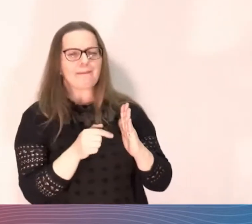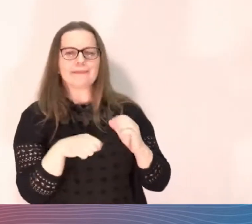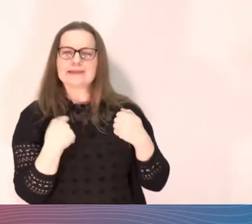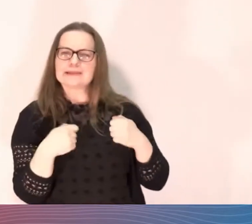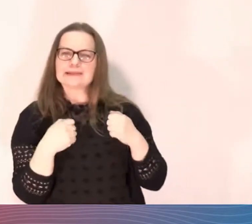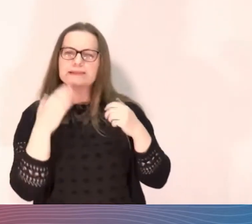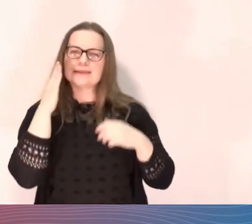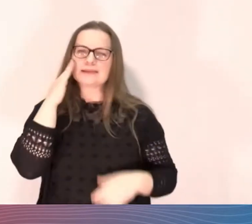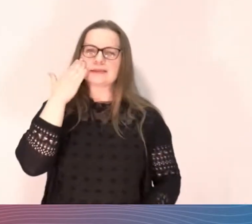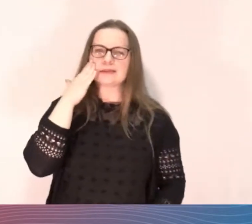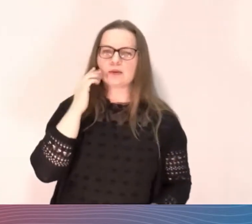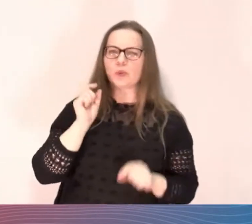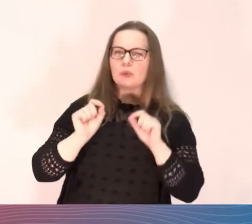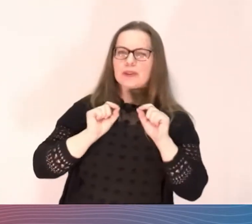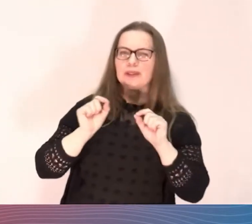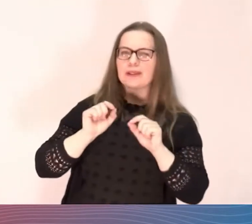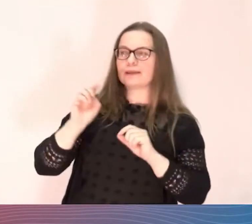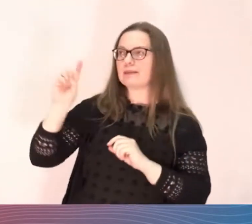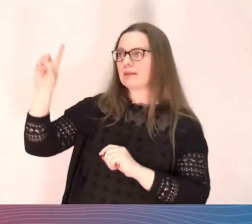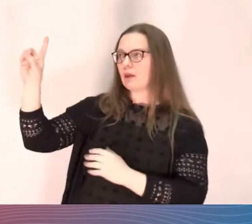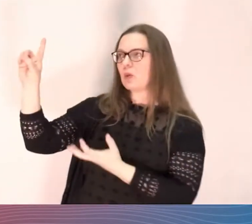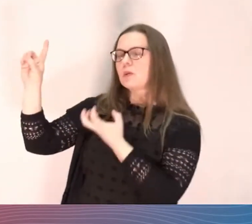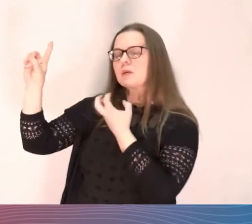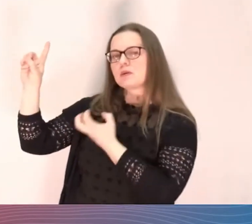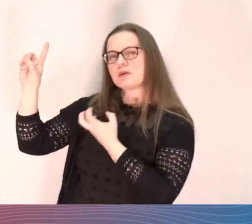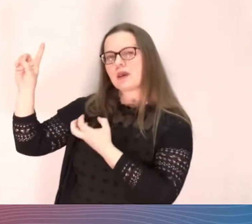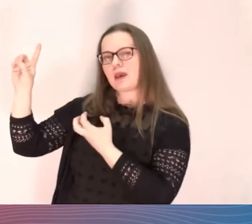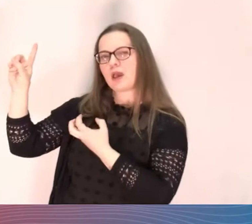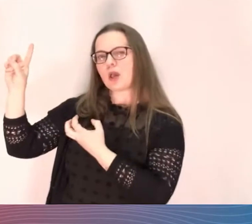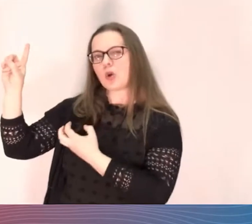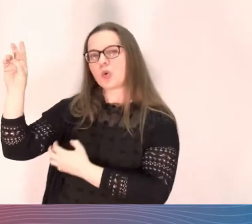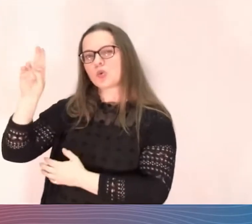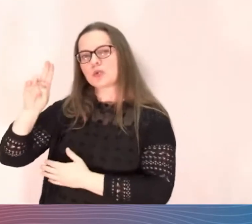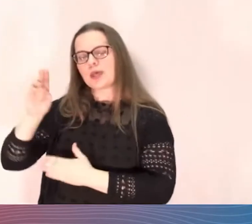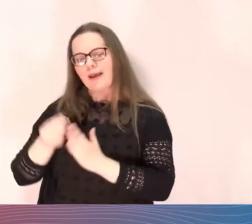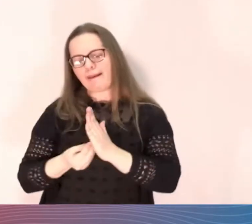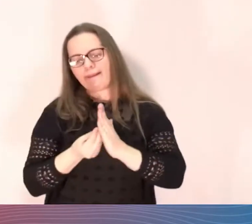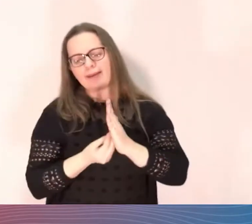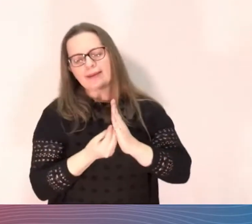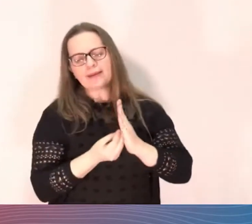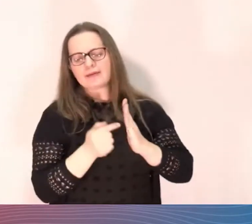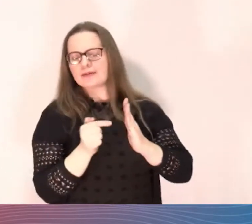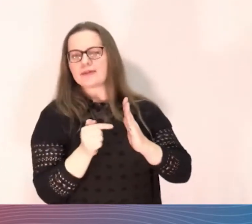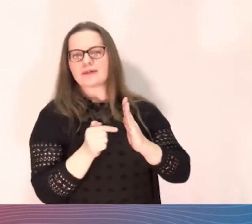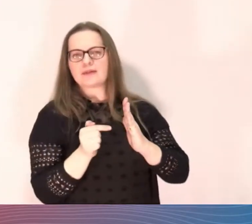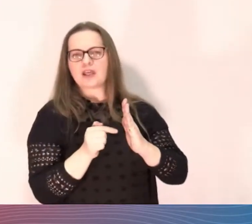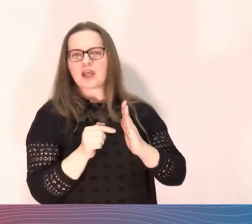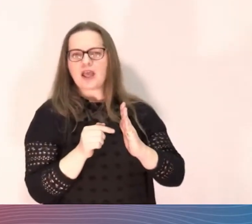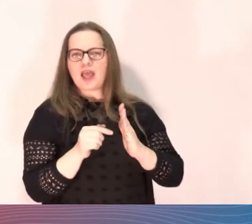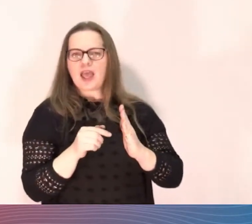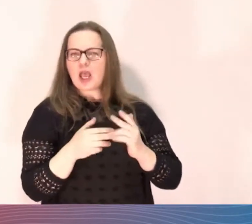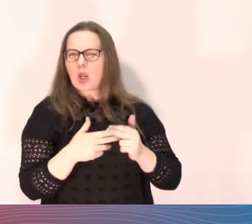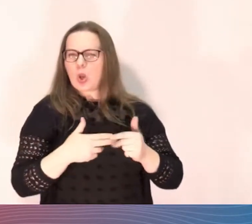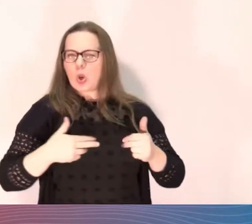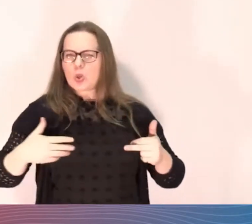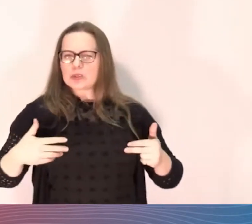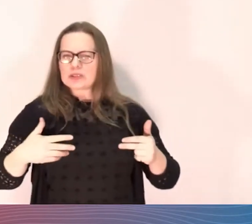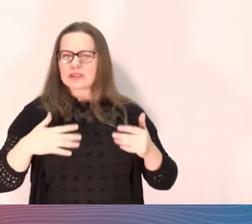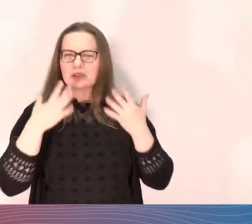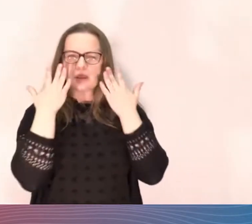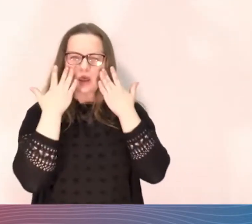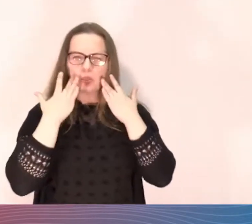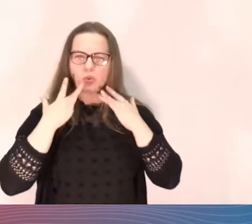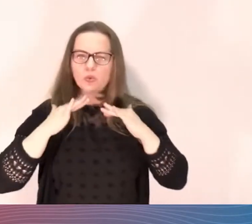o que Deus quer produzir através da igreja não é um produto terreno, material,